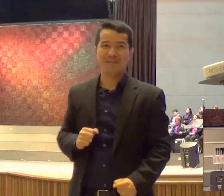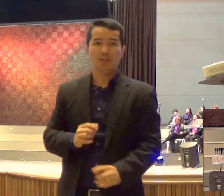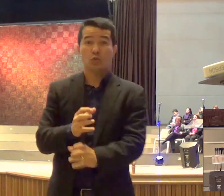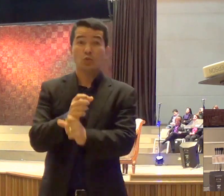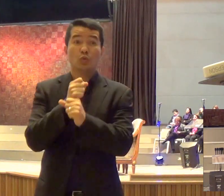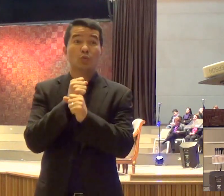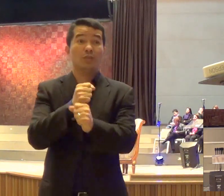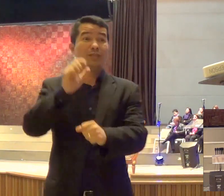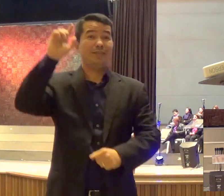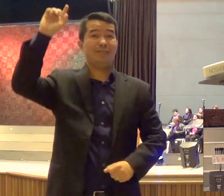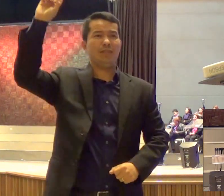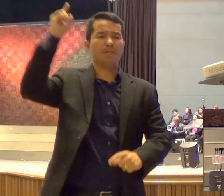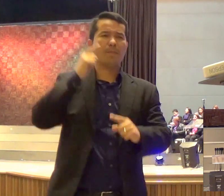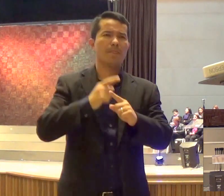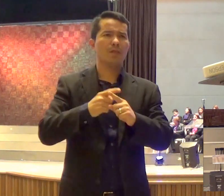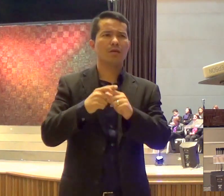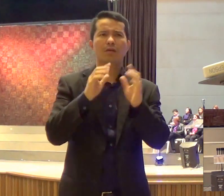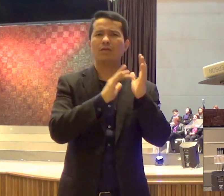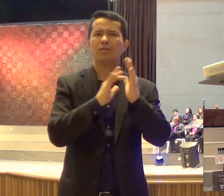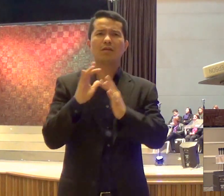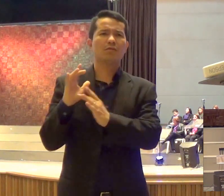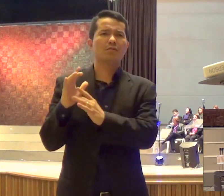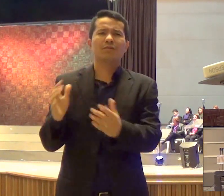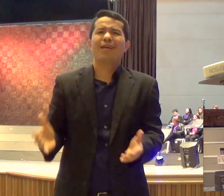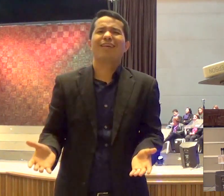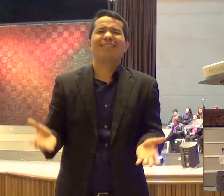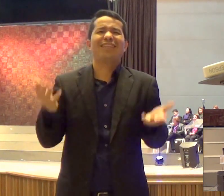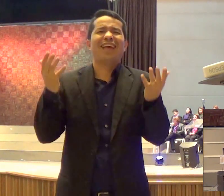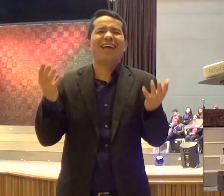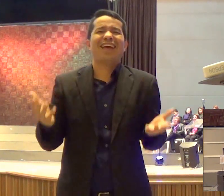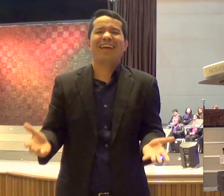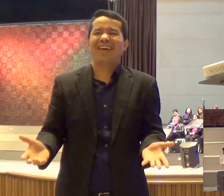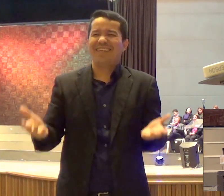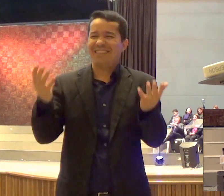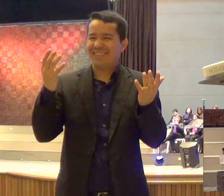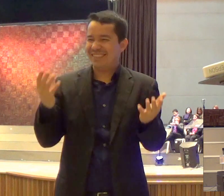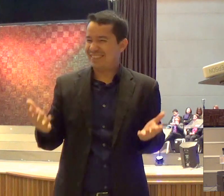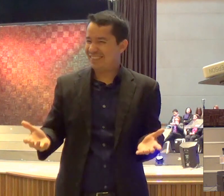jugo é suave e o meu fardo